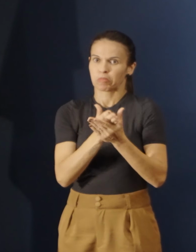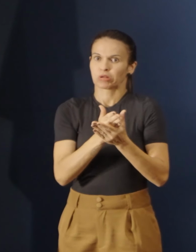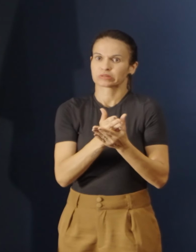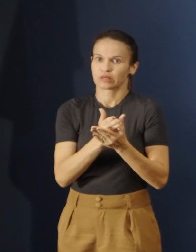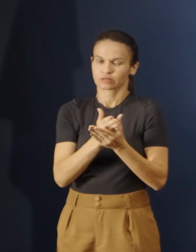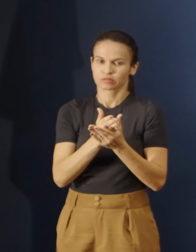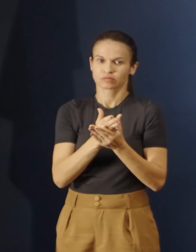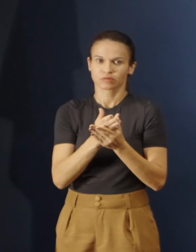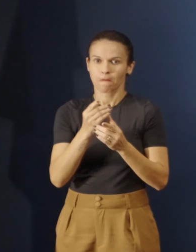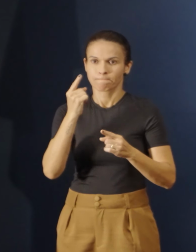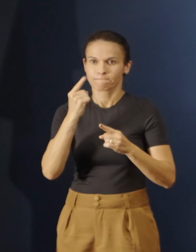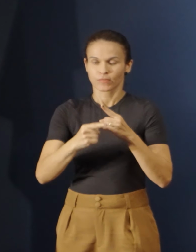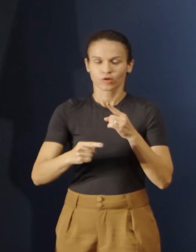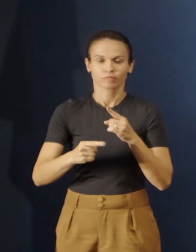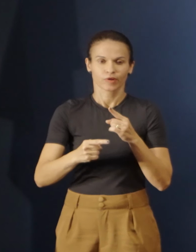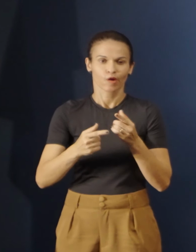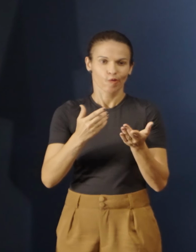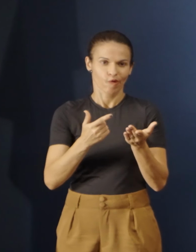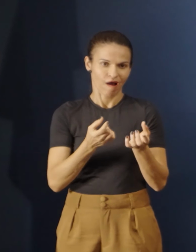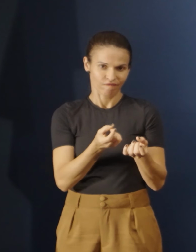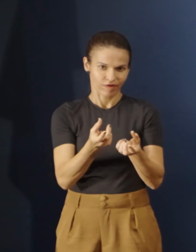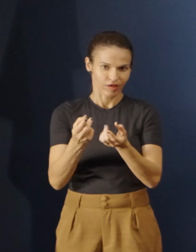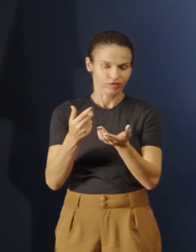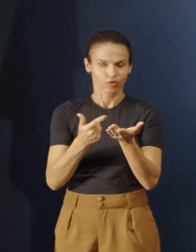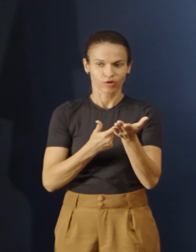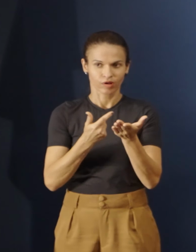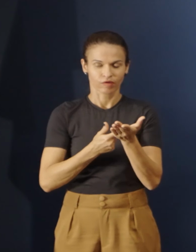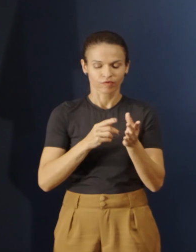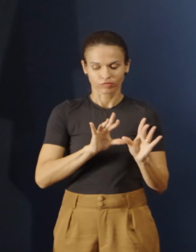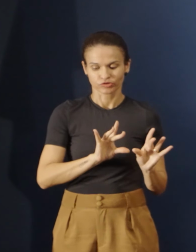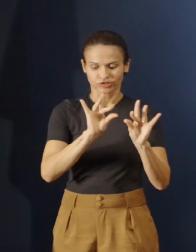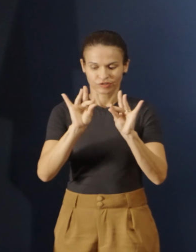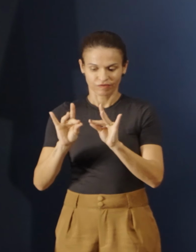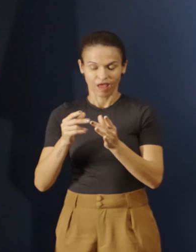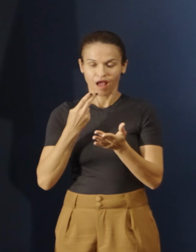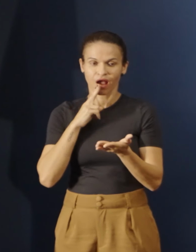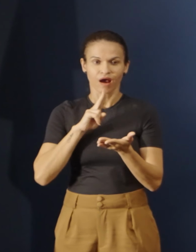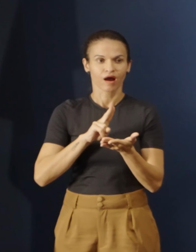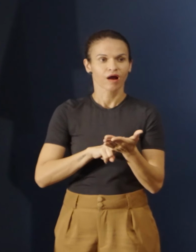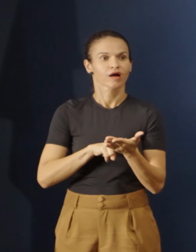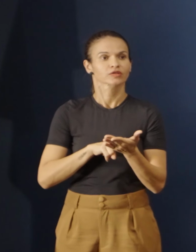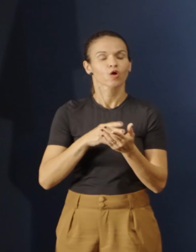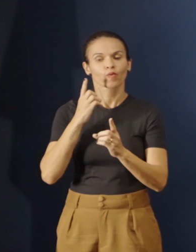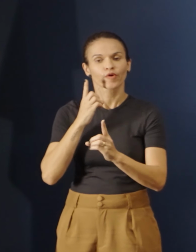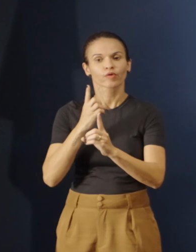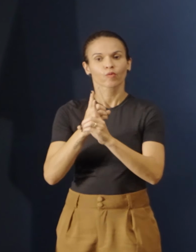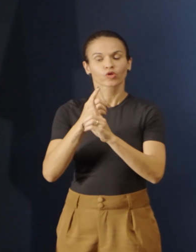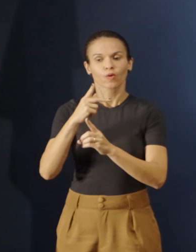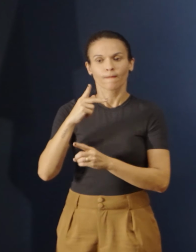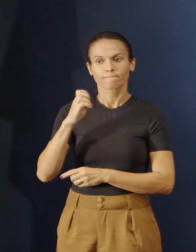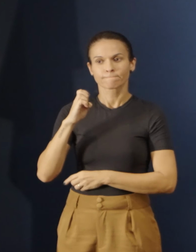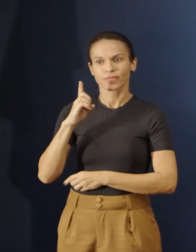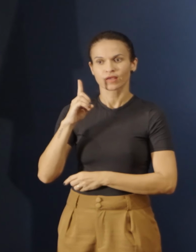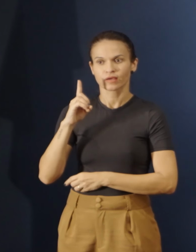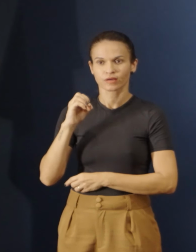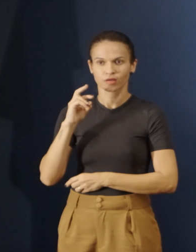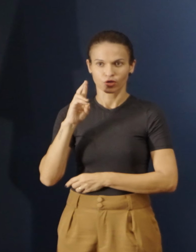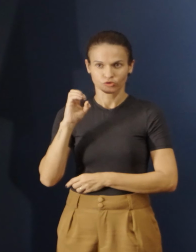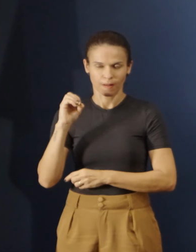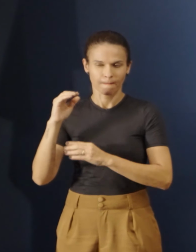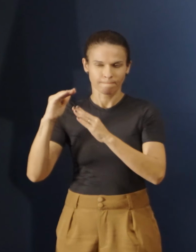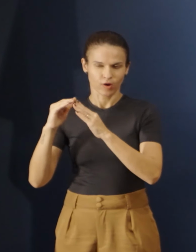impedir a circulação do livro. Então, eu transcrevi a carta, marquei um encontro com o Pedro, lá em Ipanema, ele